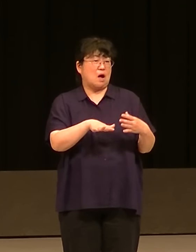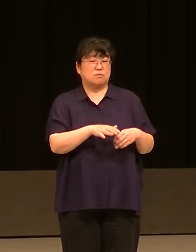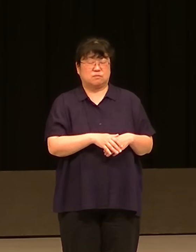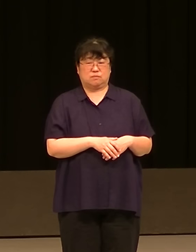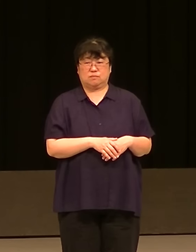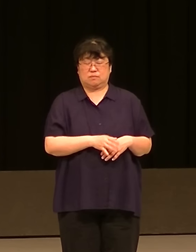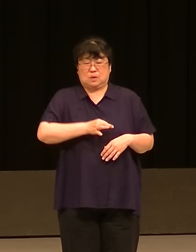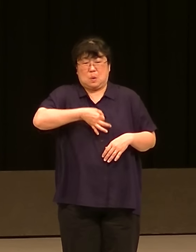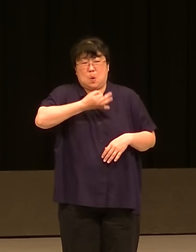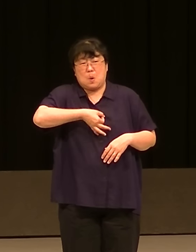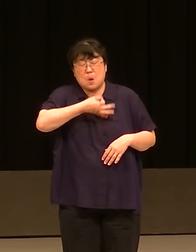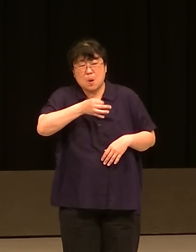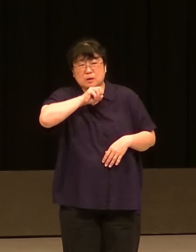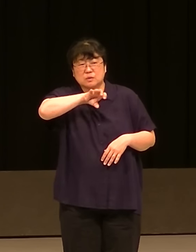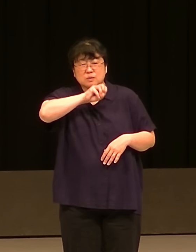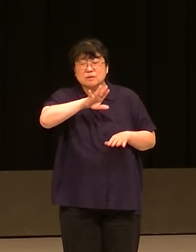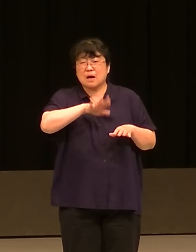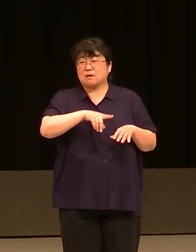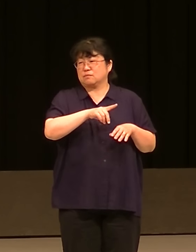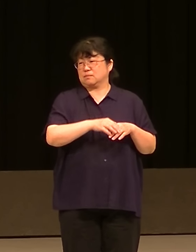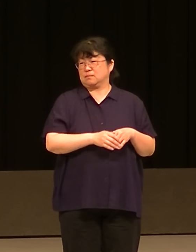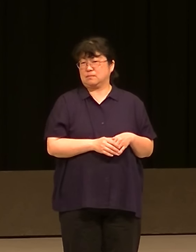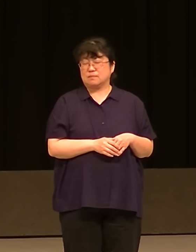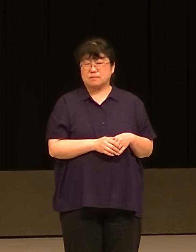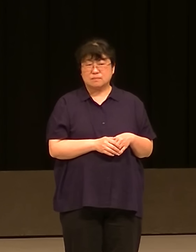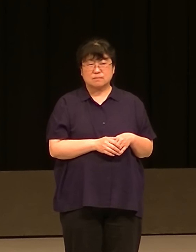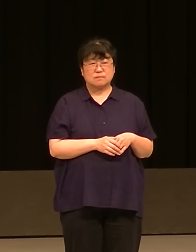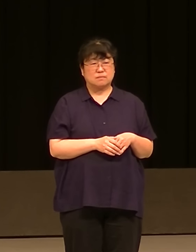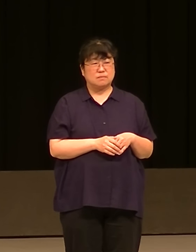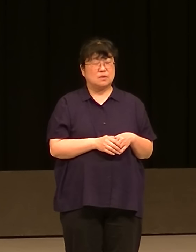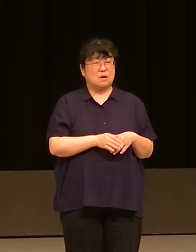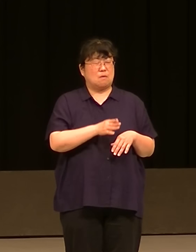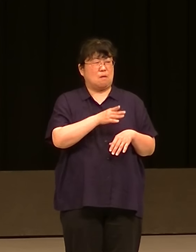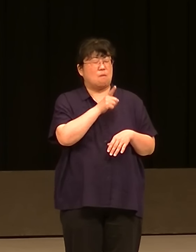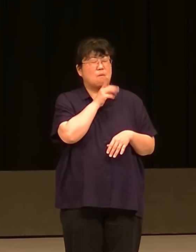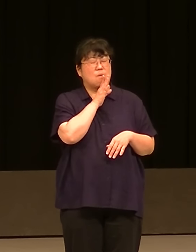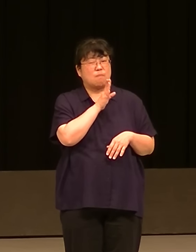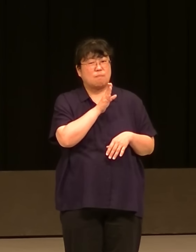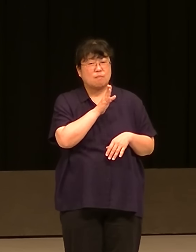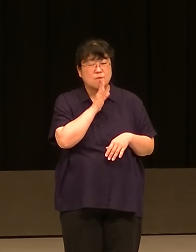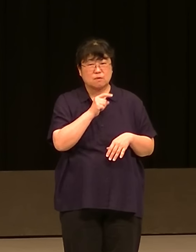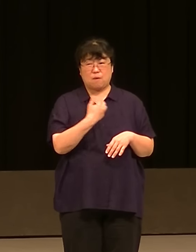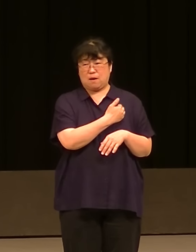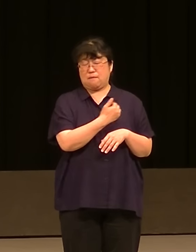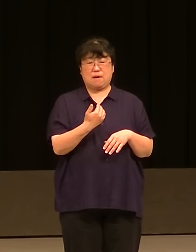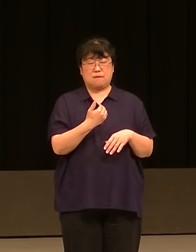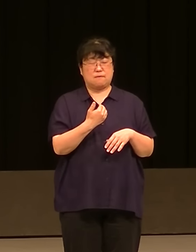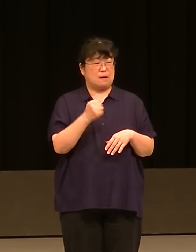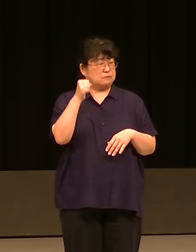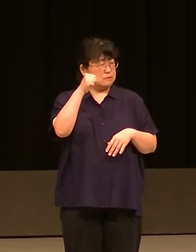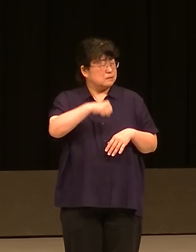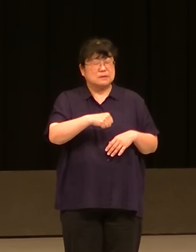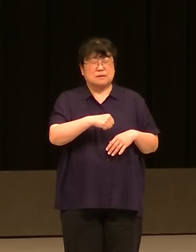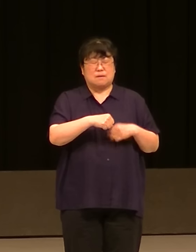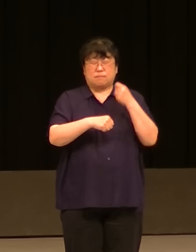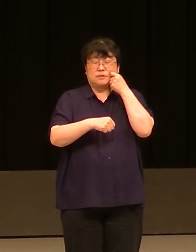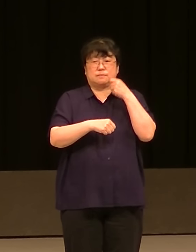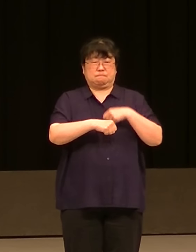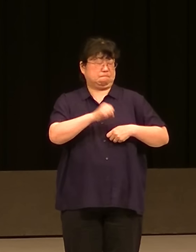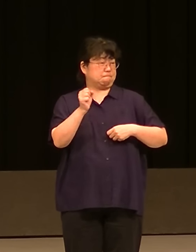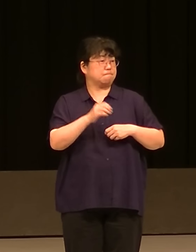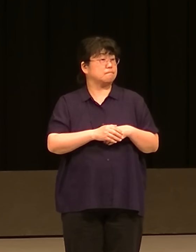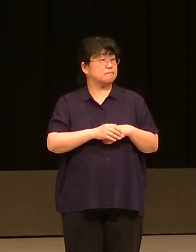で、いる、わけでございます。これが本当にこの我々は許してはいけない、ここに